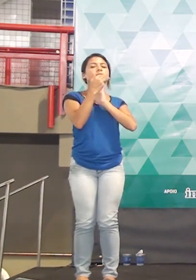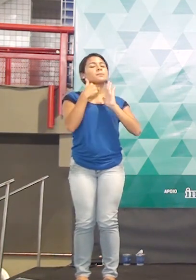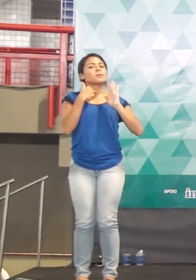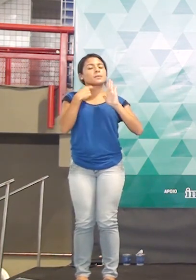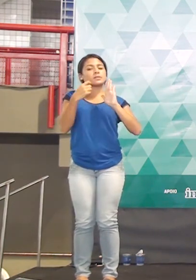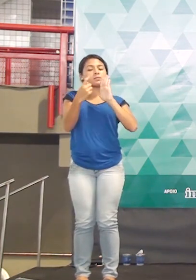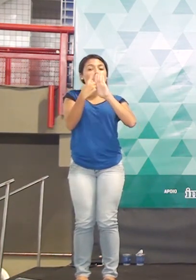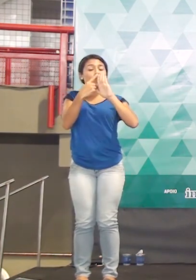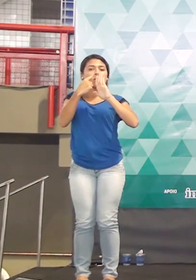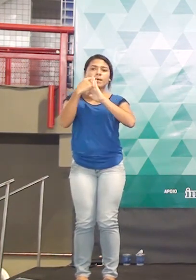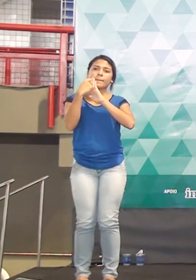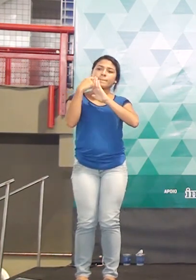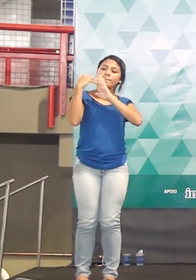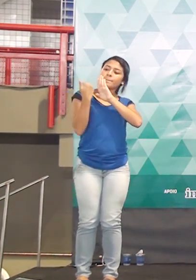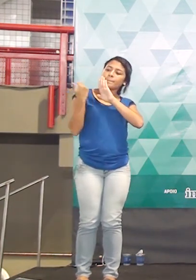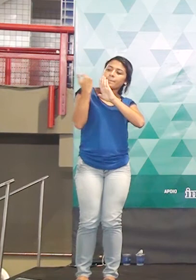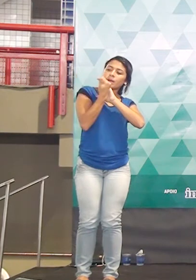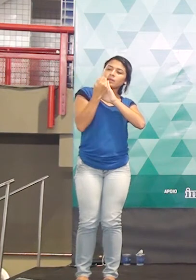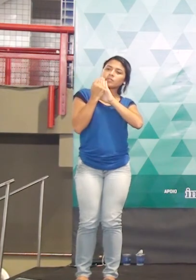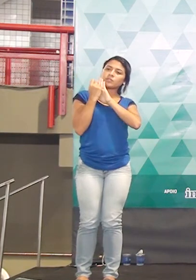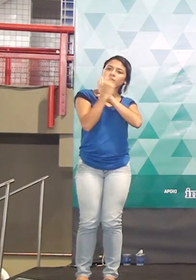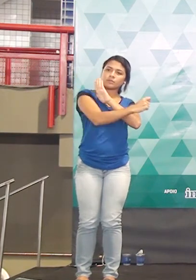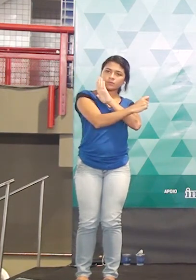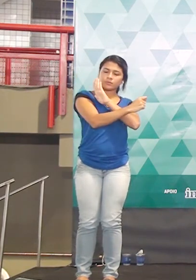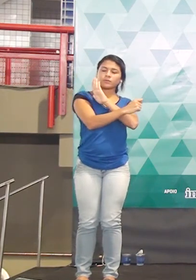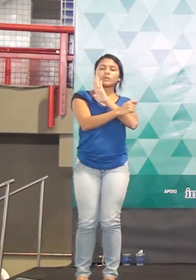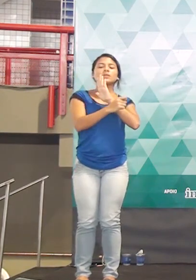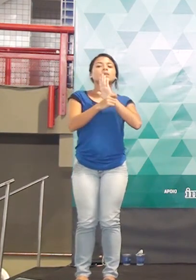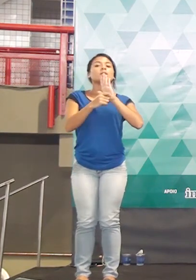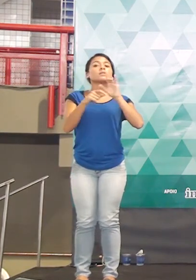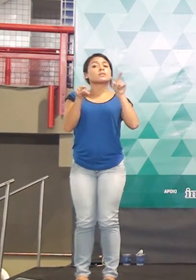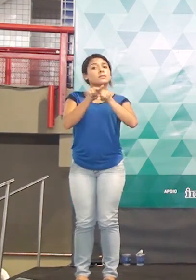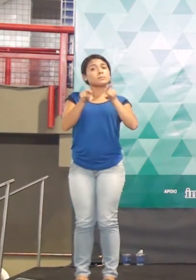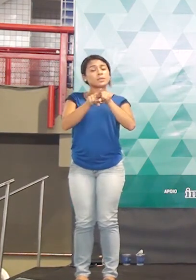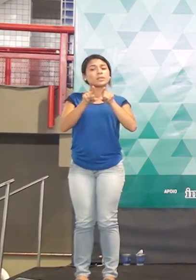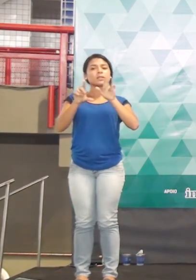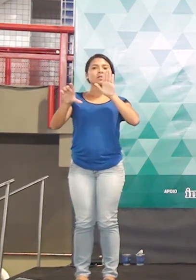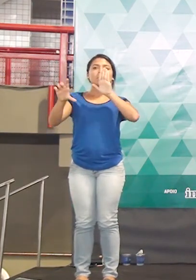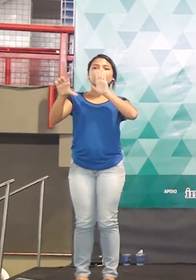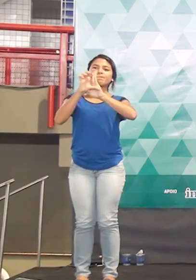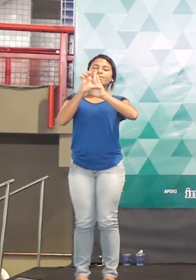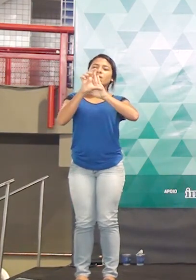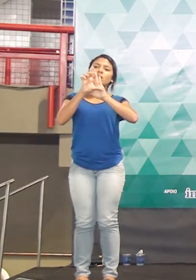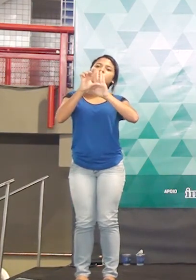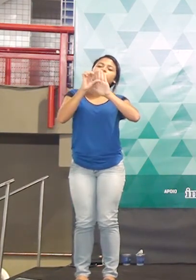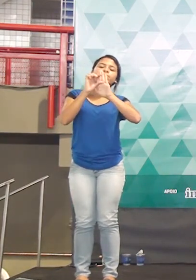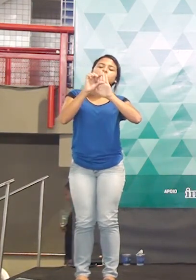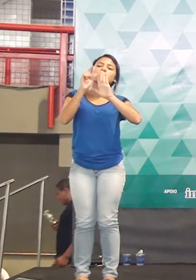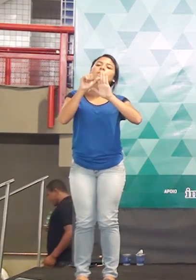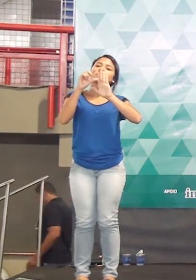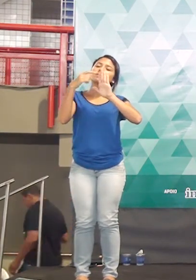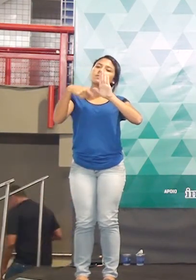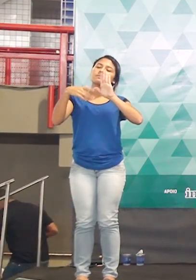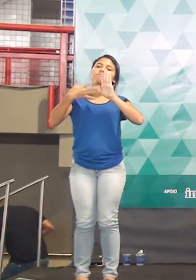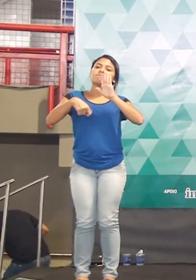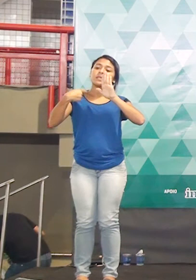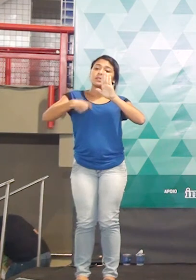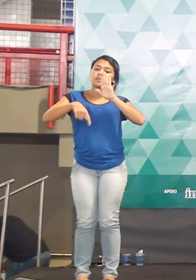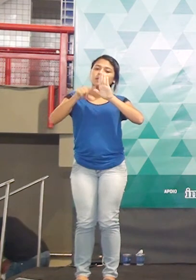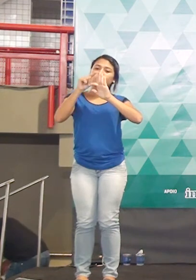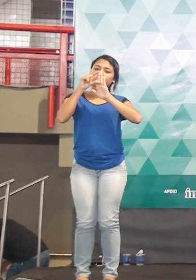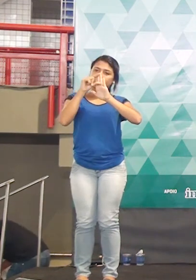pequeno. E é importante que você saiba que na hora da prova, você só vai ter o seu corpo e uma caneta